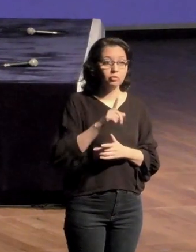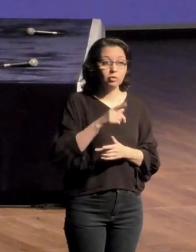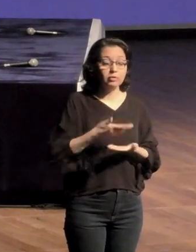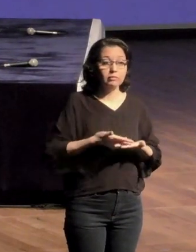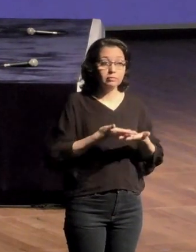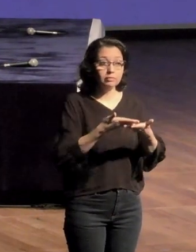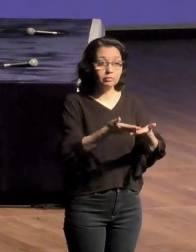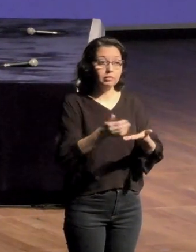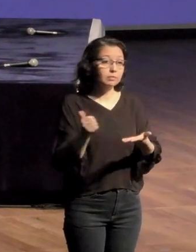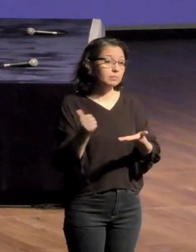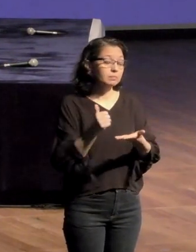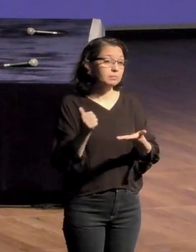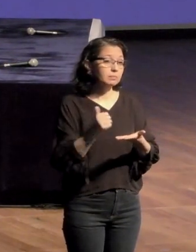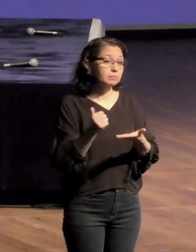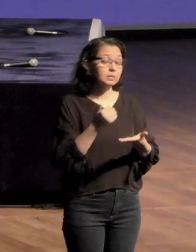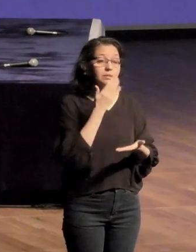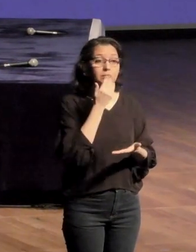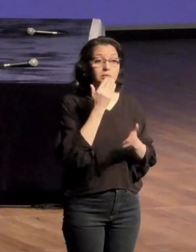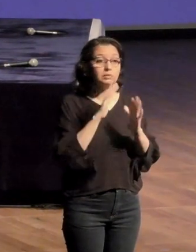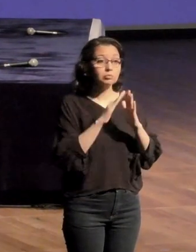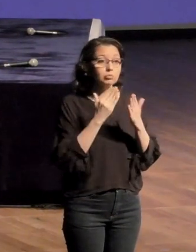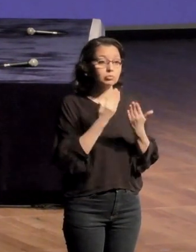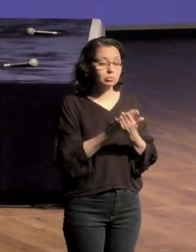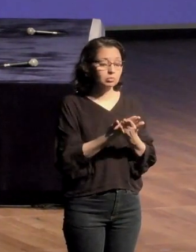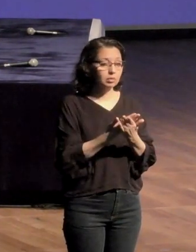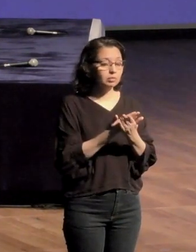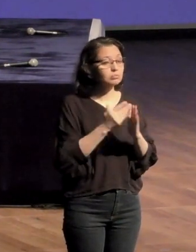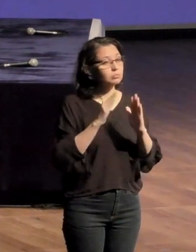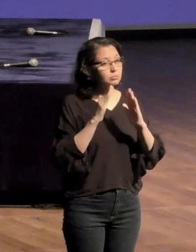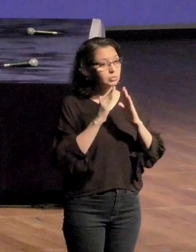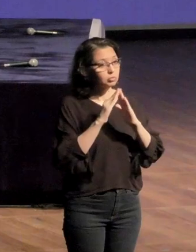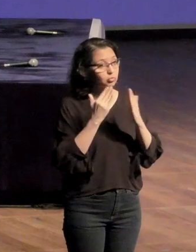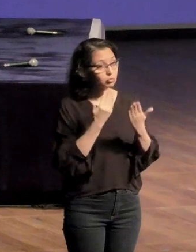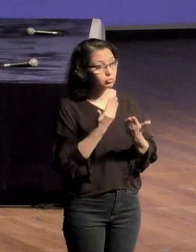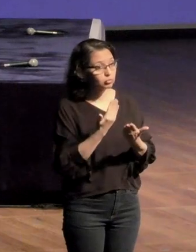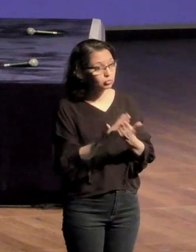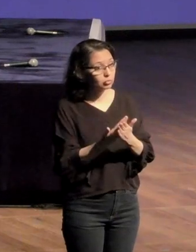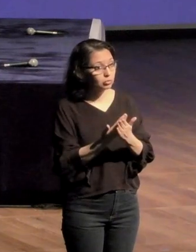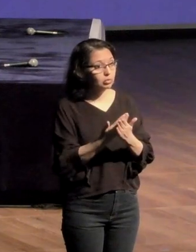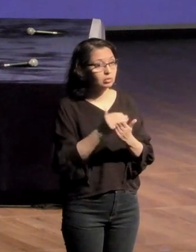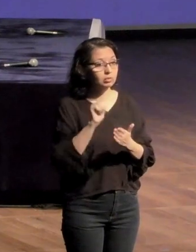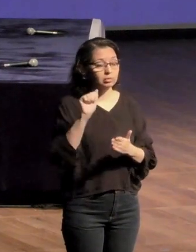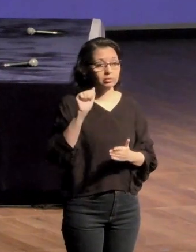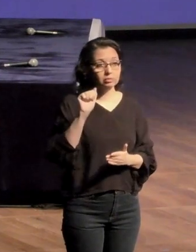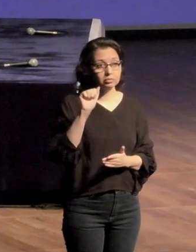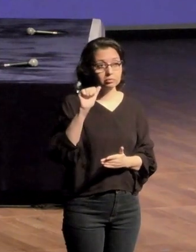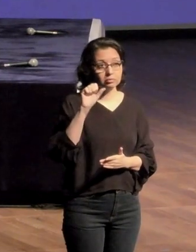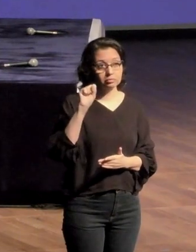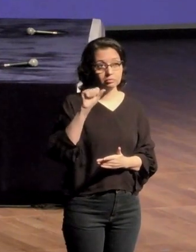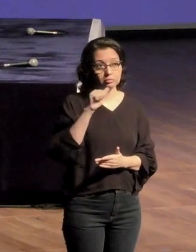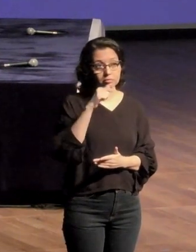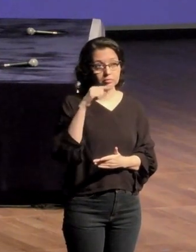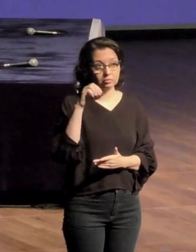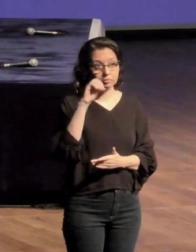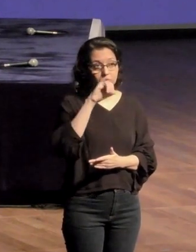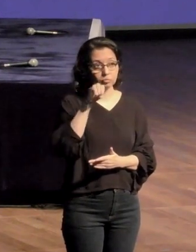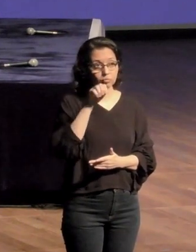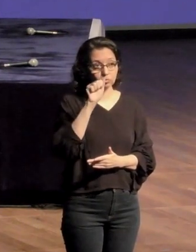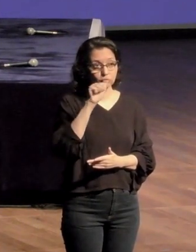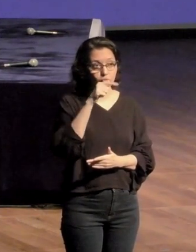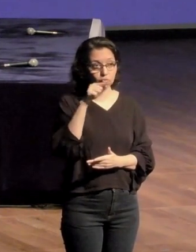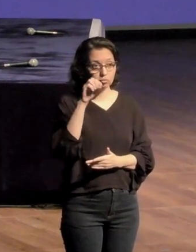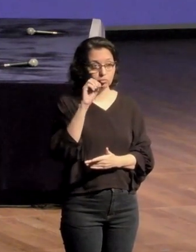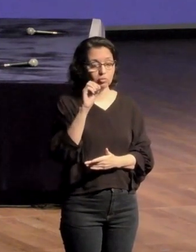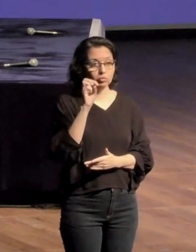escolar na escola Regional de Meriti também inicio a caixa escolar Esta escola ficou conhecida como